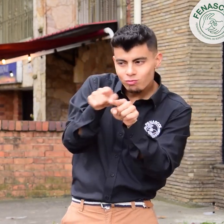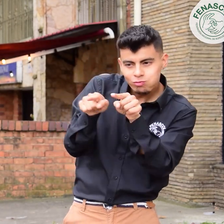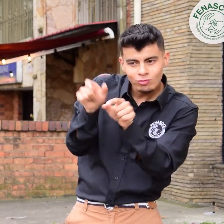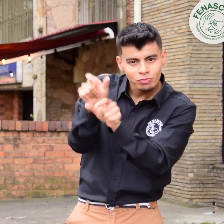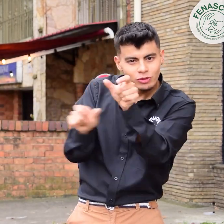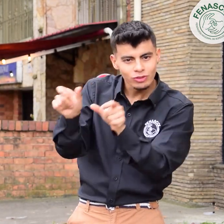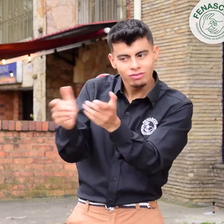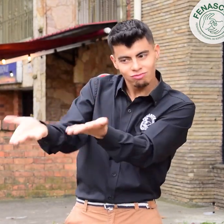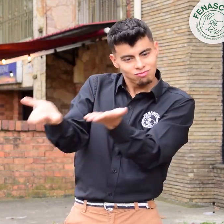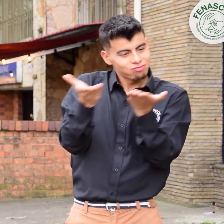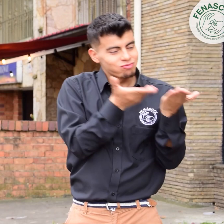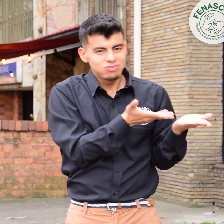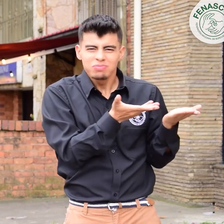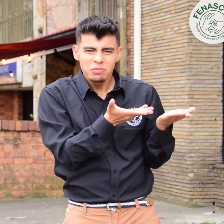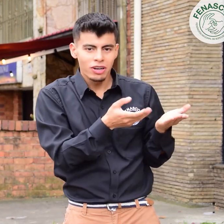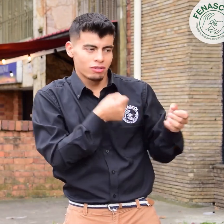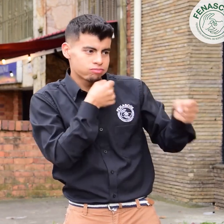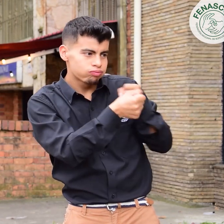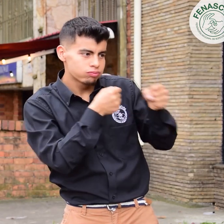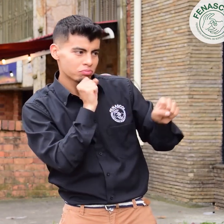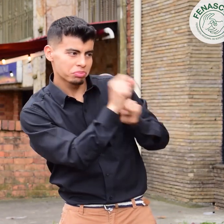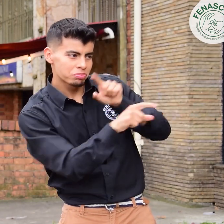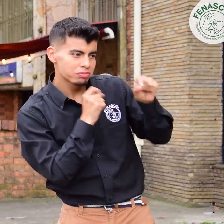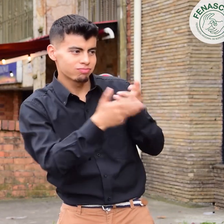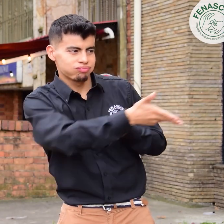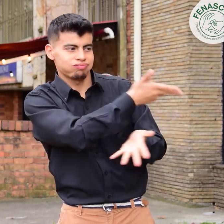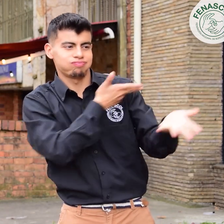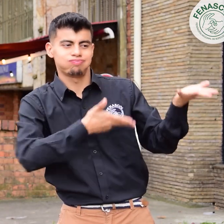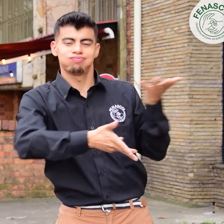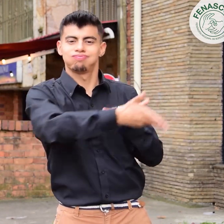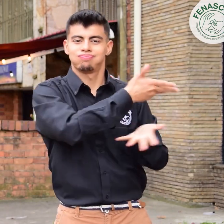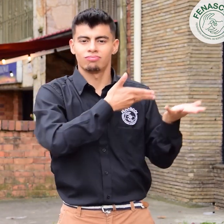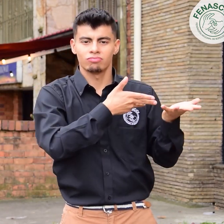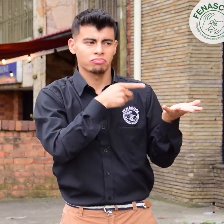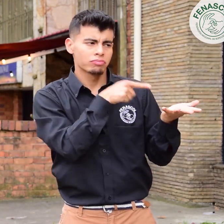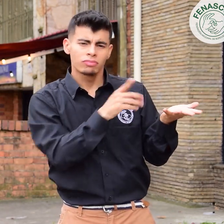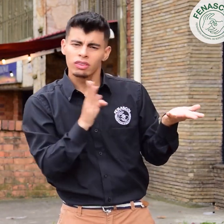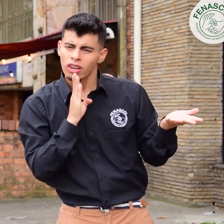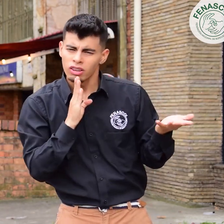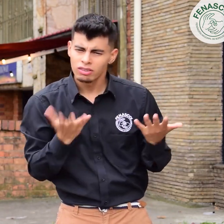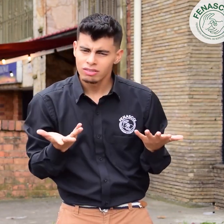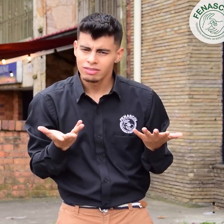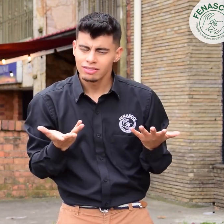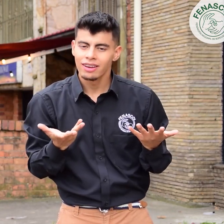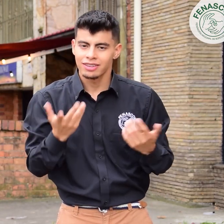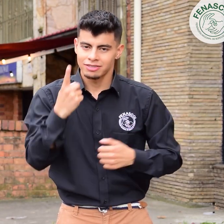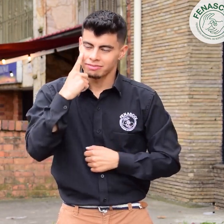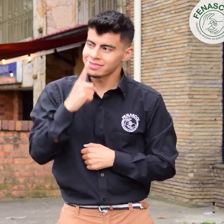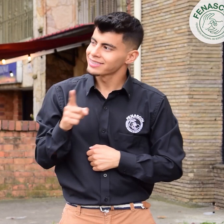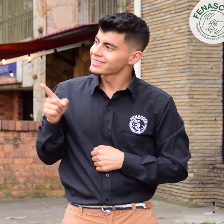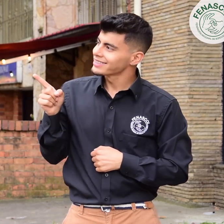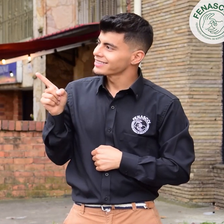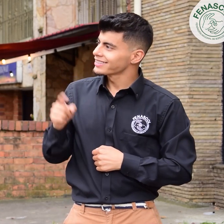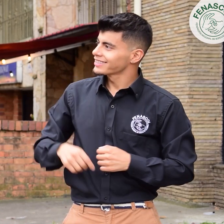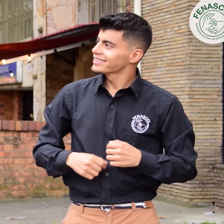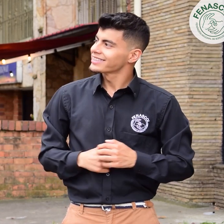una edición especial en la que entrevistaremos a Joseph Murray y